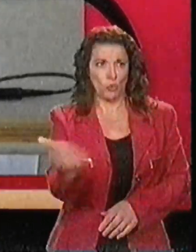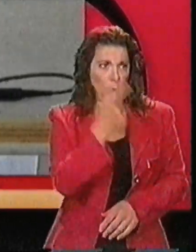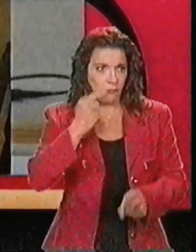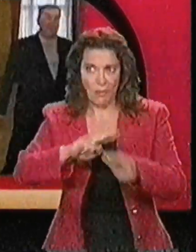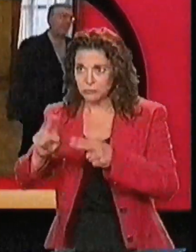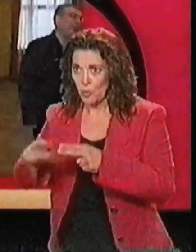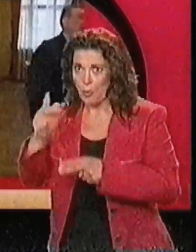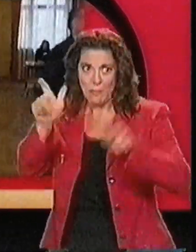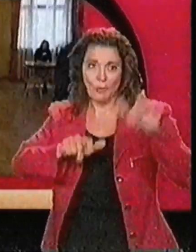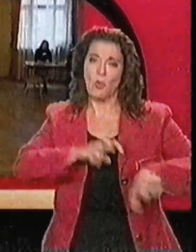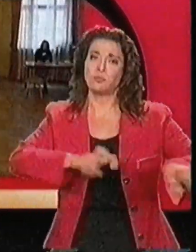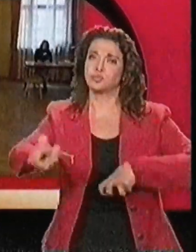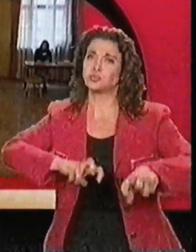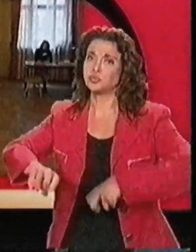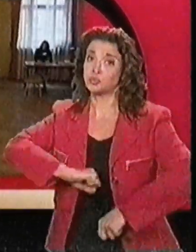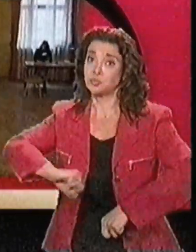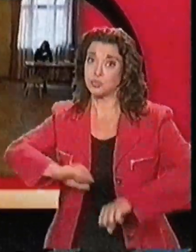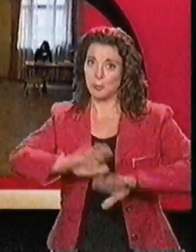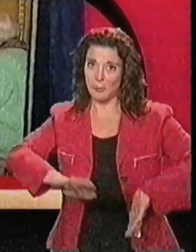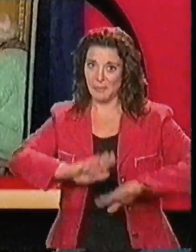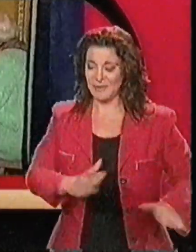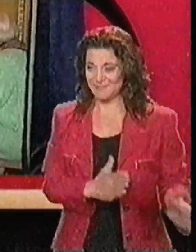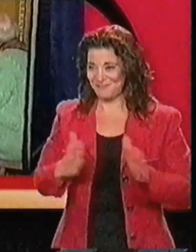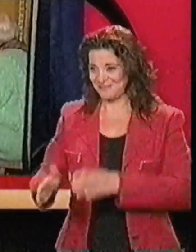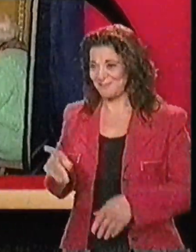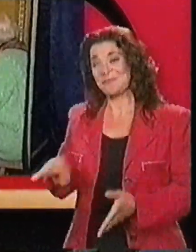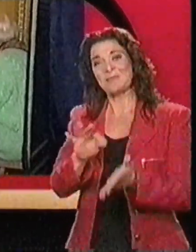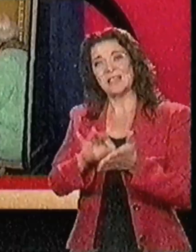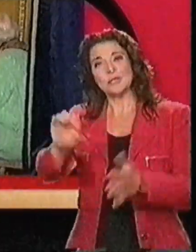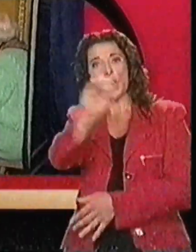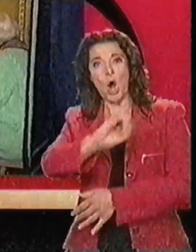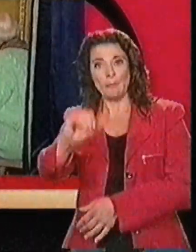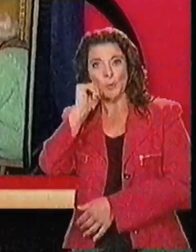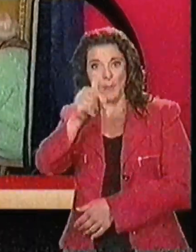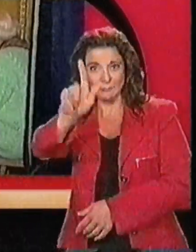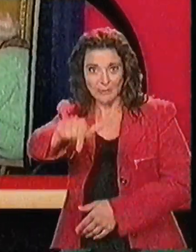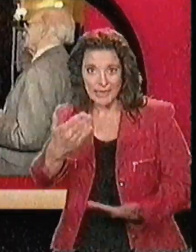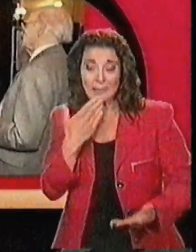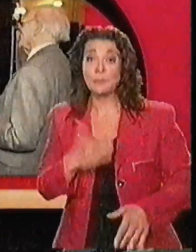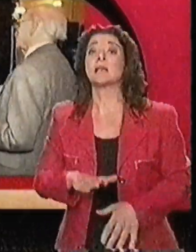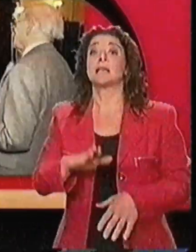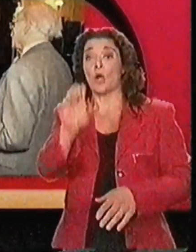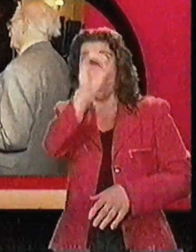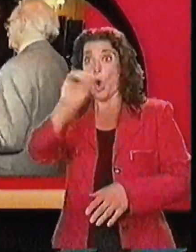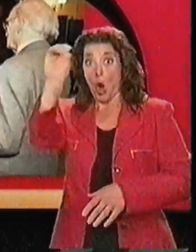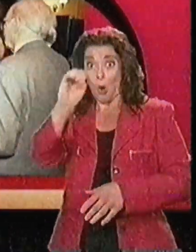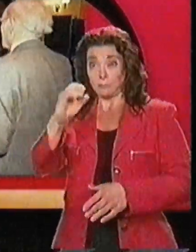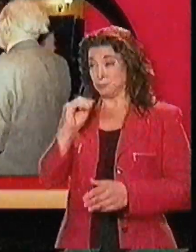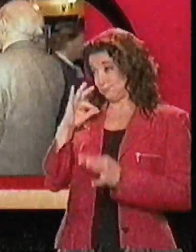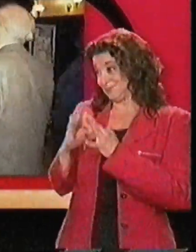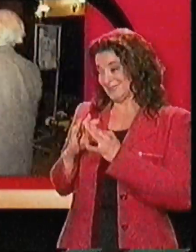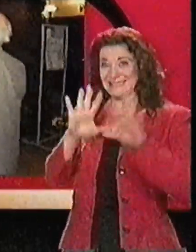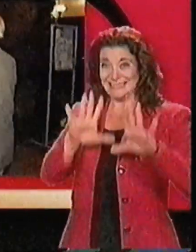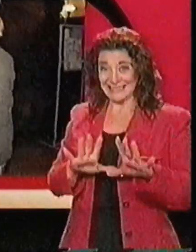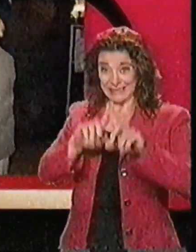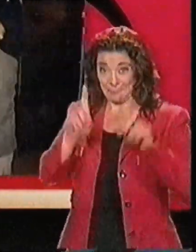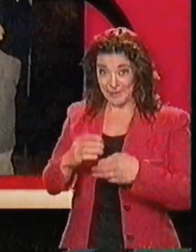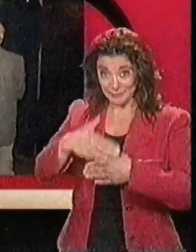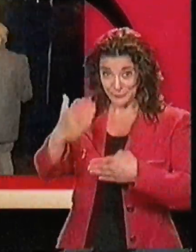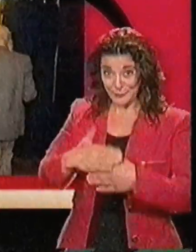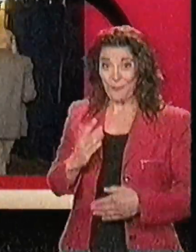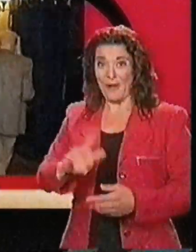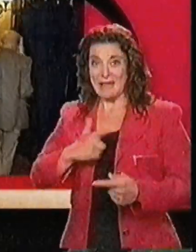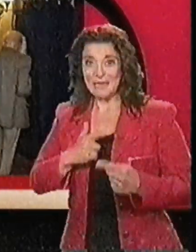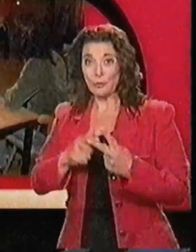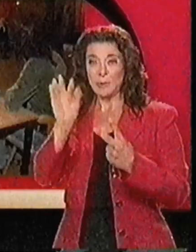s'accélèrent. Demain, le scrutin sera aussi européen. Des premières élections européennes pour les 10 nouveaux pays membres comme la Lettonie ou Malte, où l'on